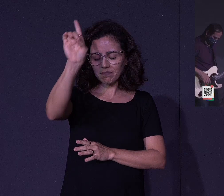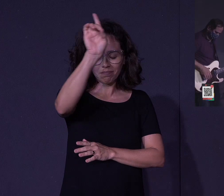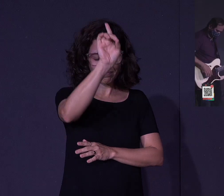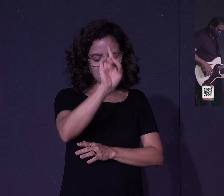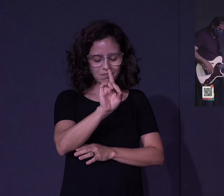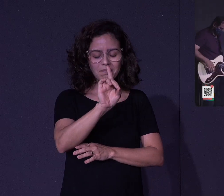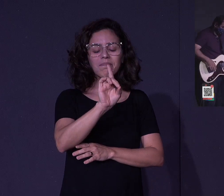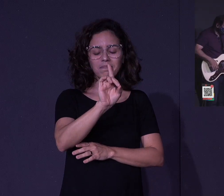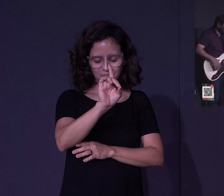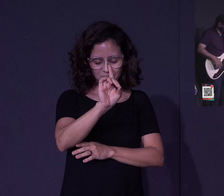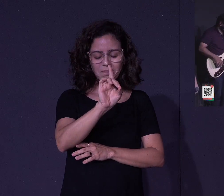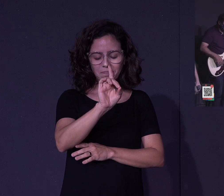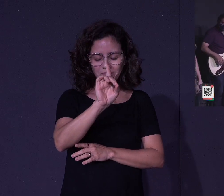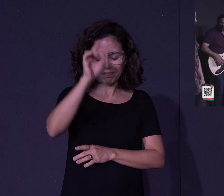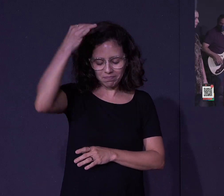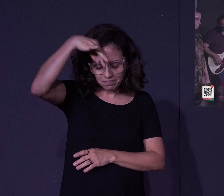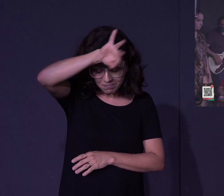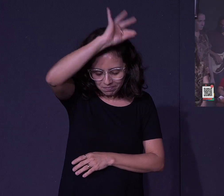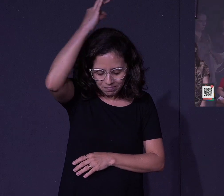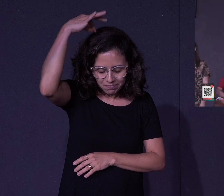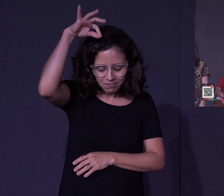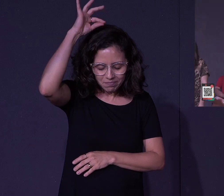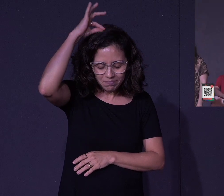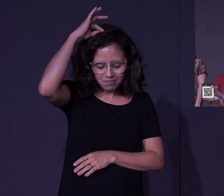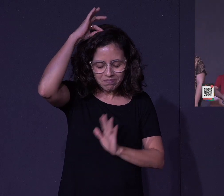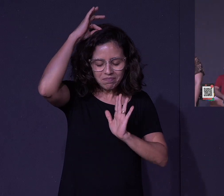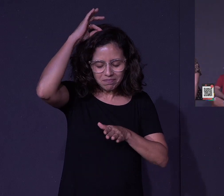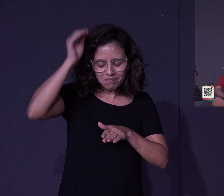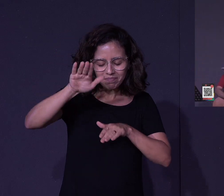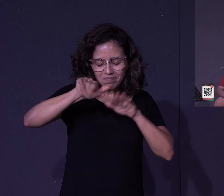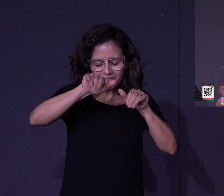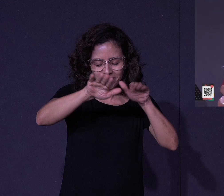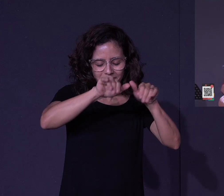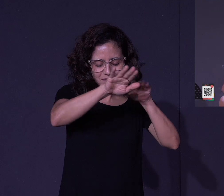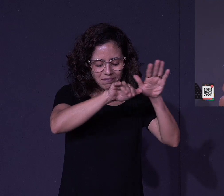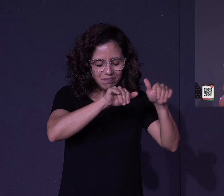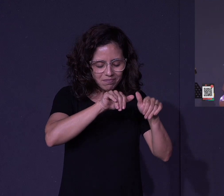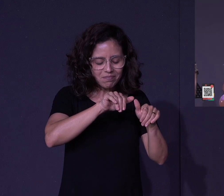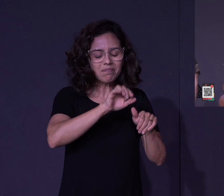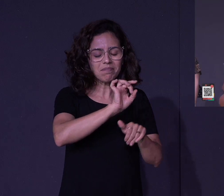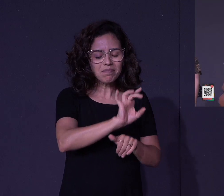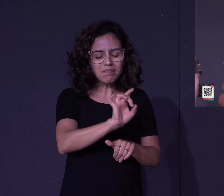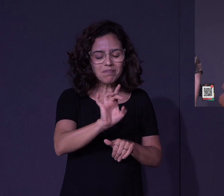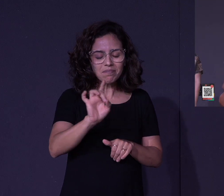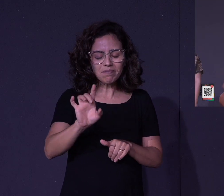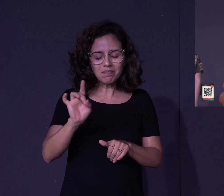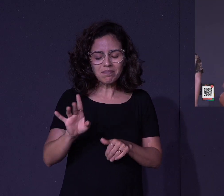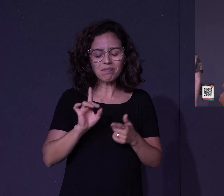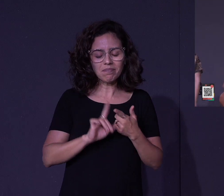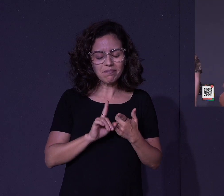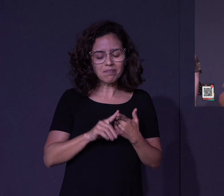cada pessoa que aqui se encontra. O Senhor está fazendo cada pessoa estar participando nas mídias